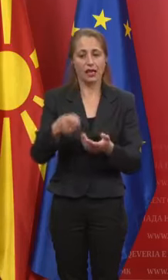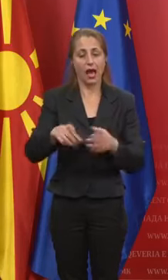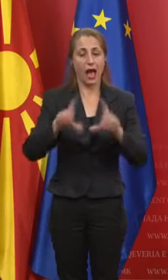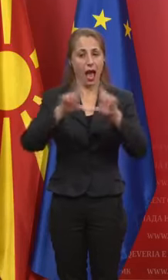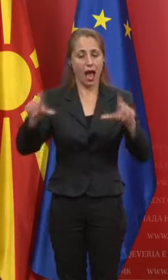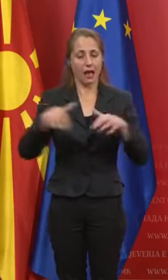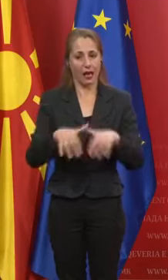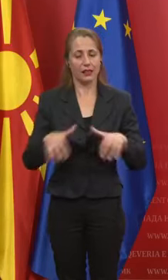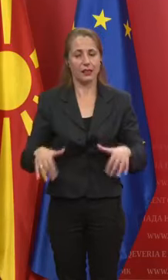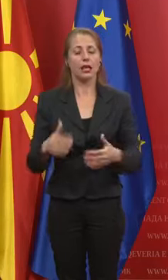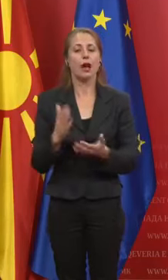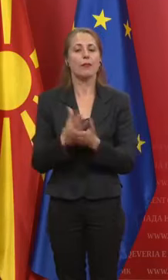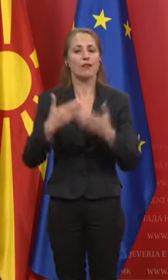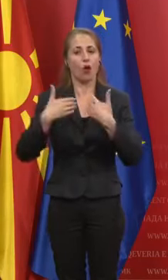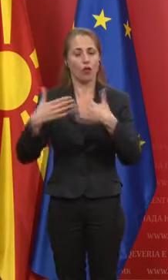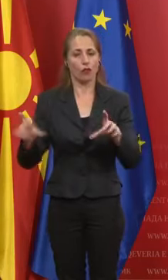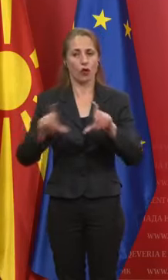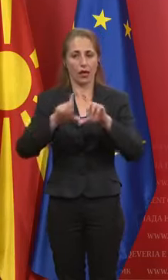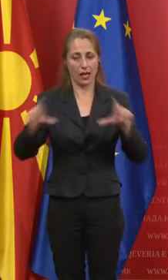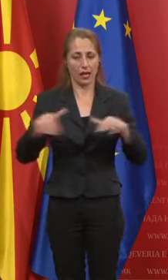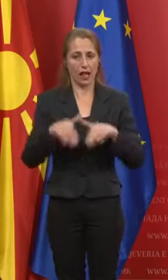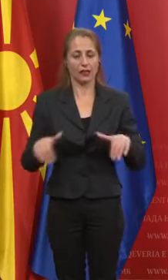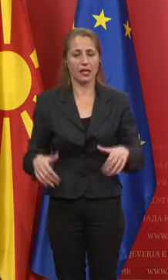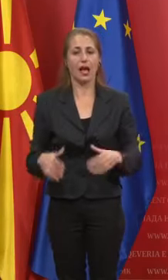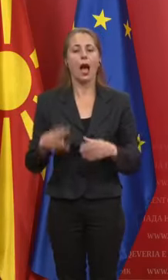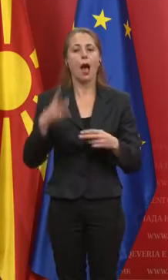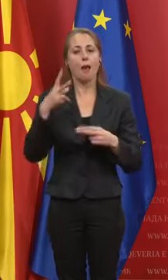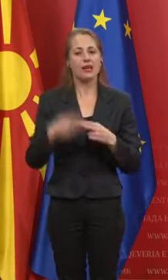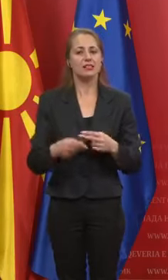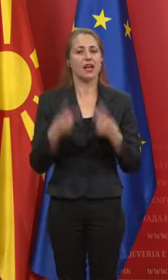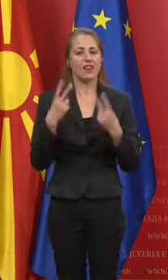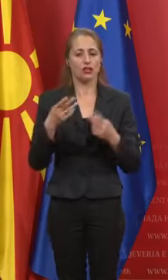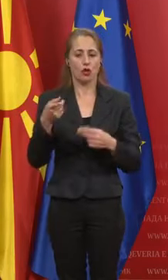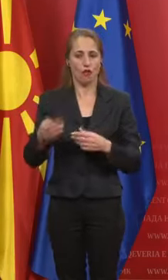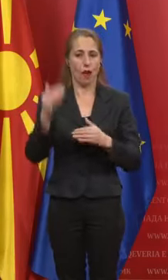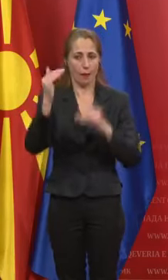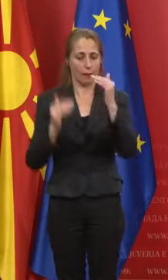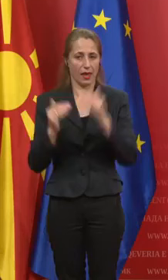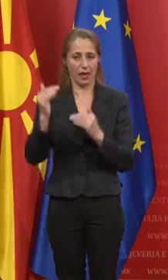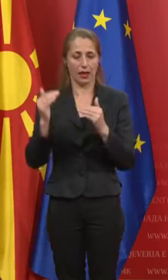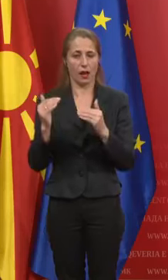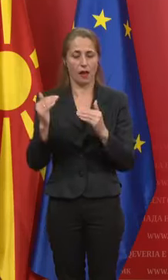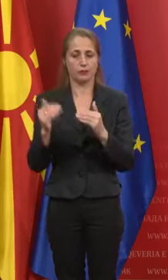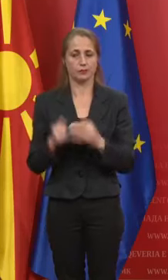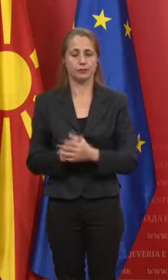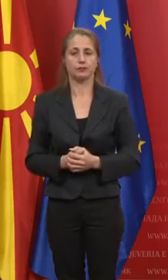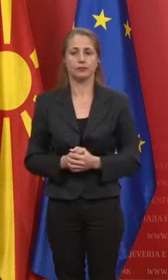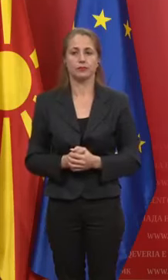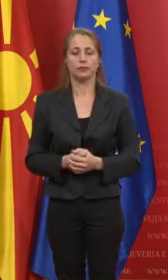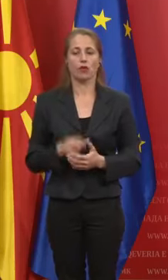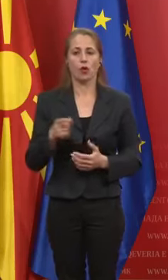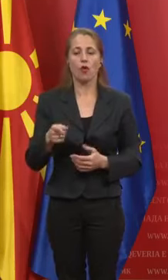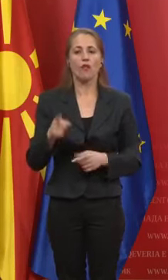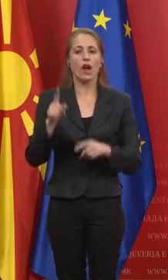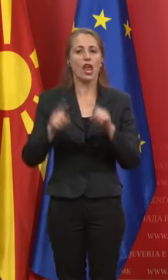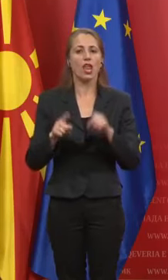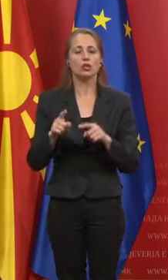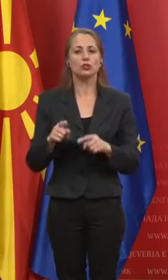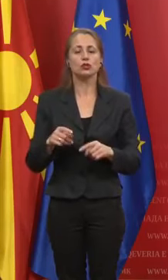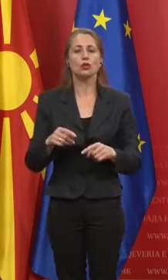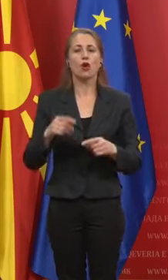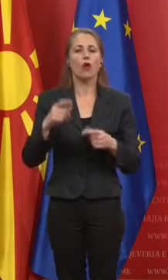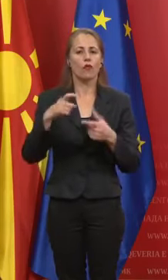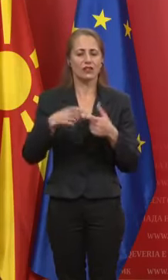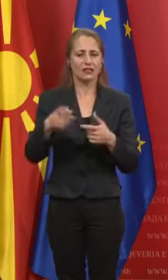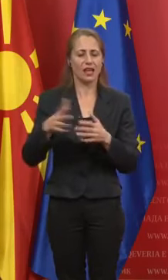градинките, се отворија градинките и престана да важи таа мерка. Така да ова е нешто во однос на